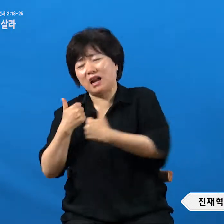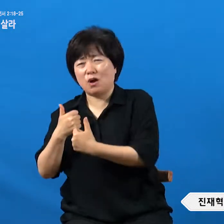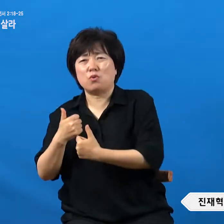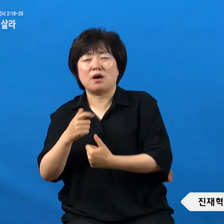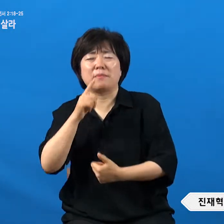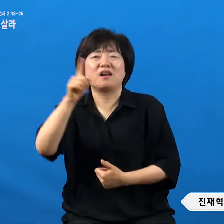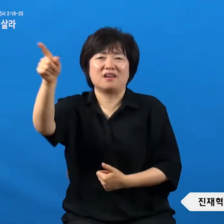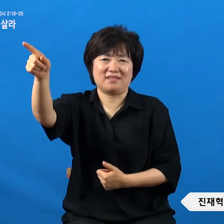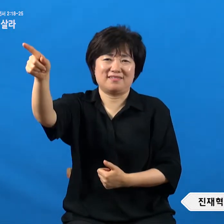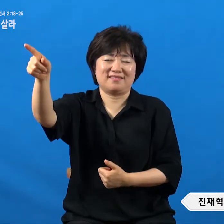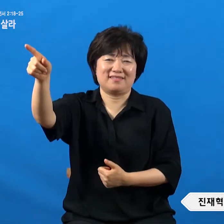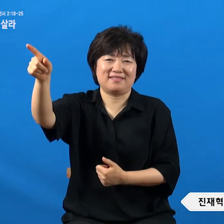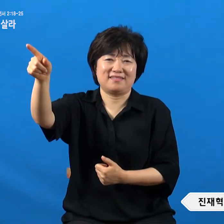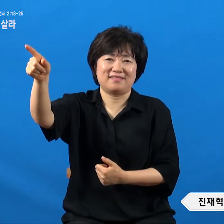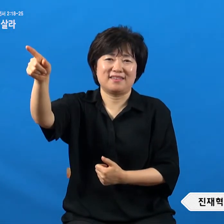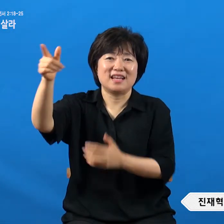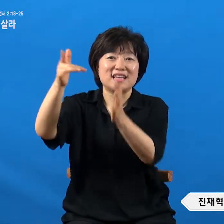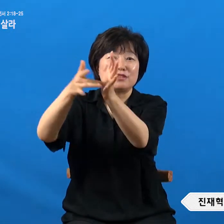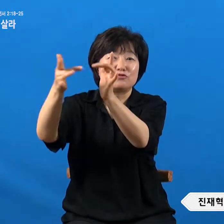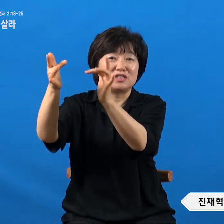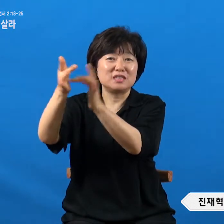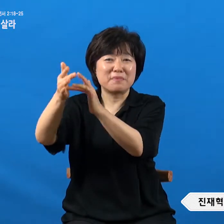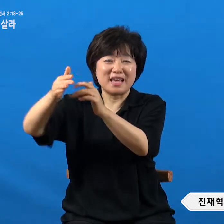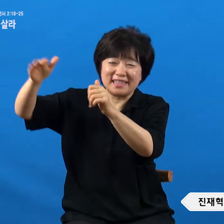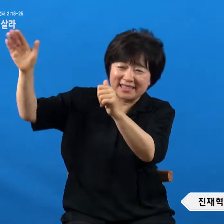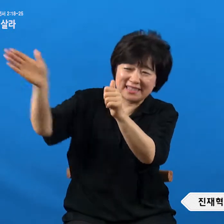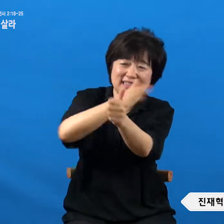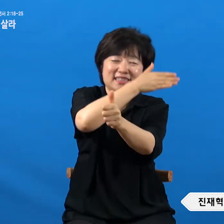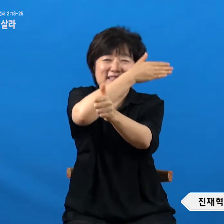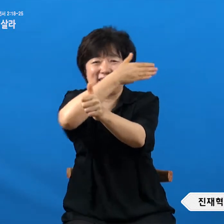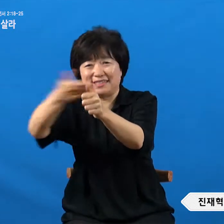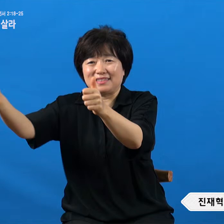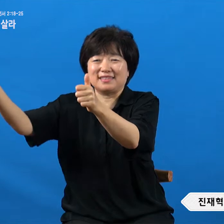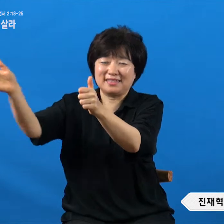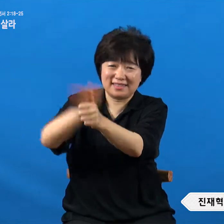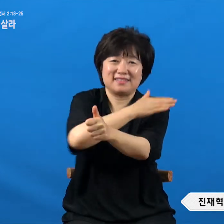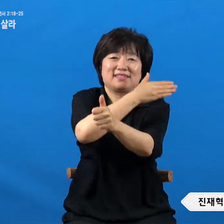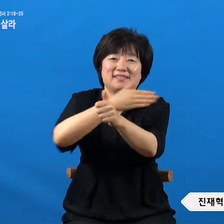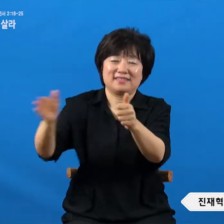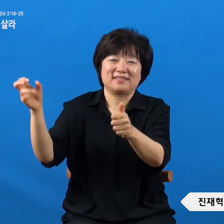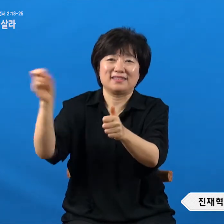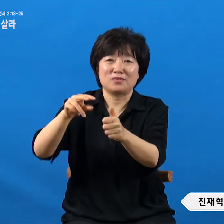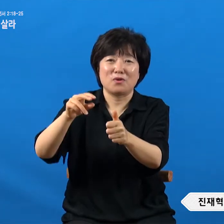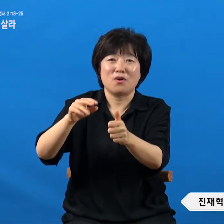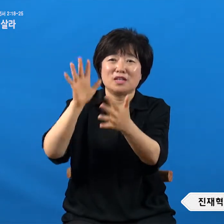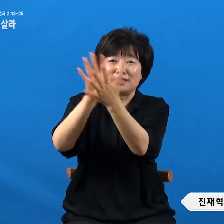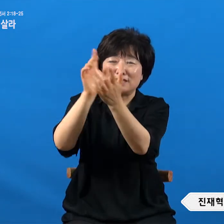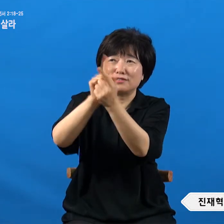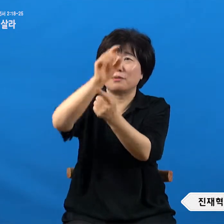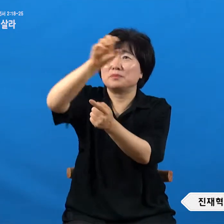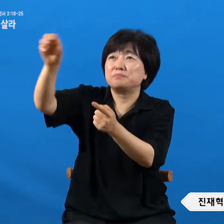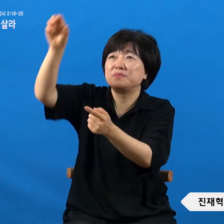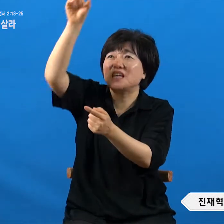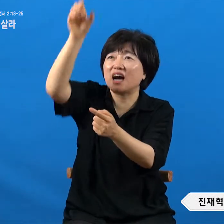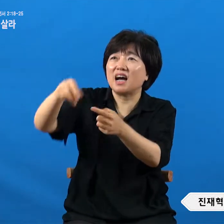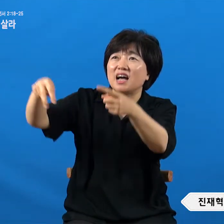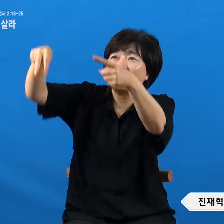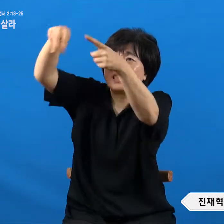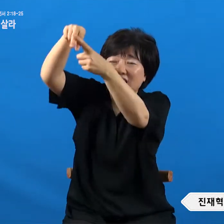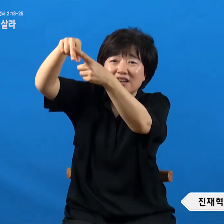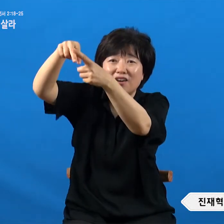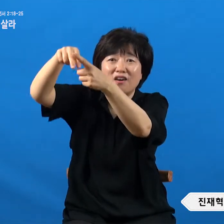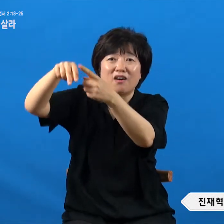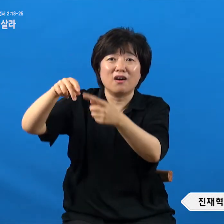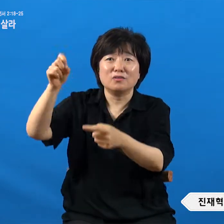하셨다고. 그가 채찍에 맞으셨습니다. 그게 친히 나무에 달리셨습니다. 그러나 죄를 범하지 않은